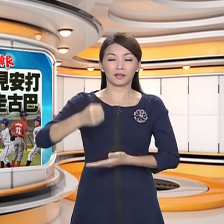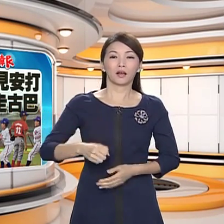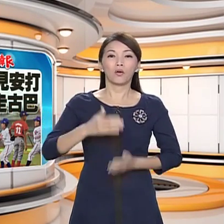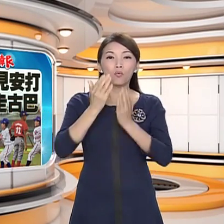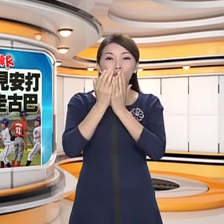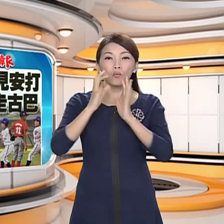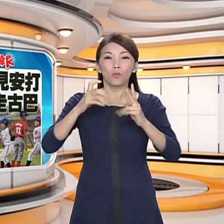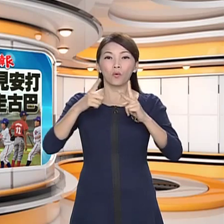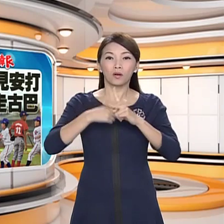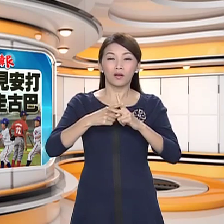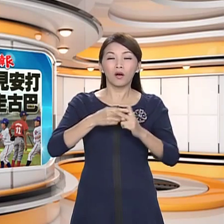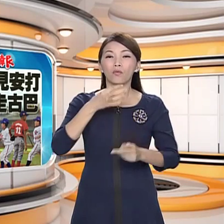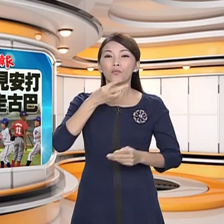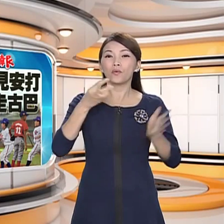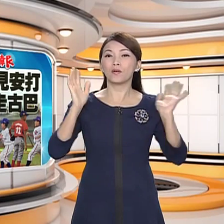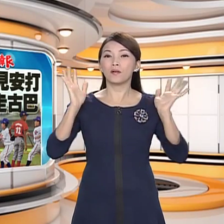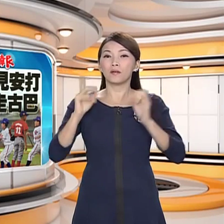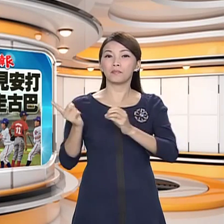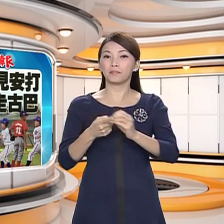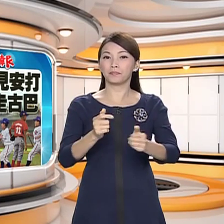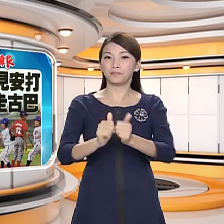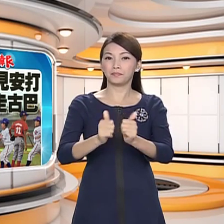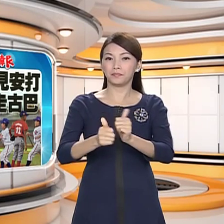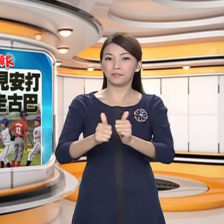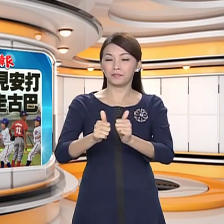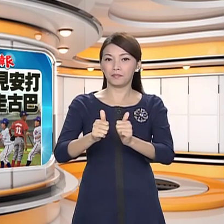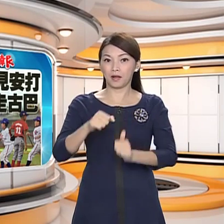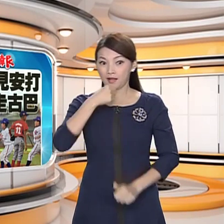赛，中华队以一分气走了古巴。